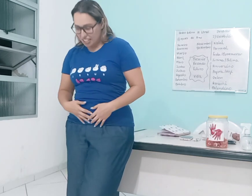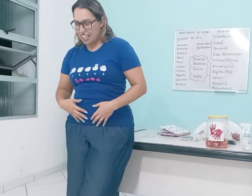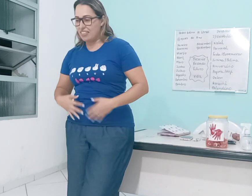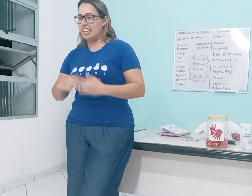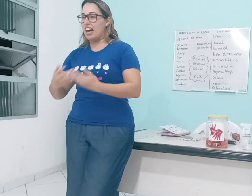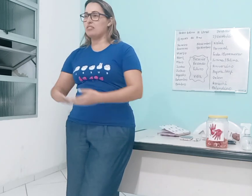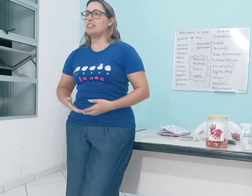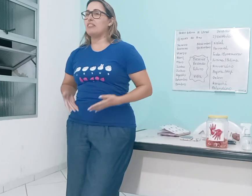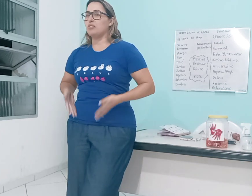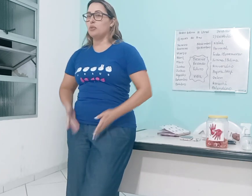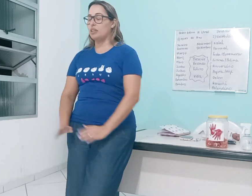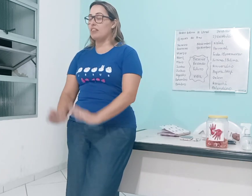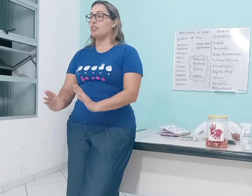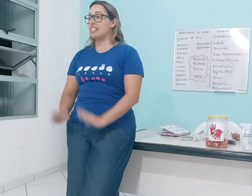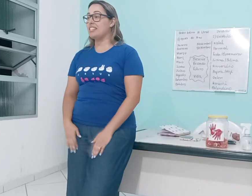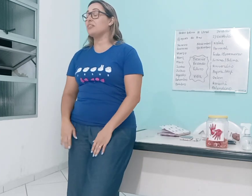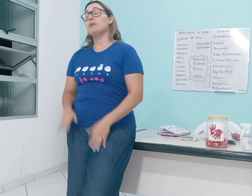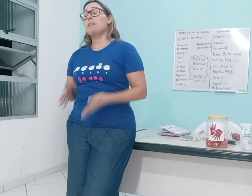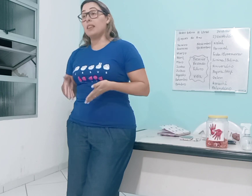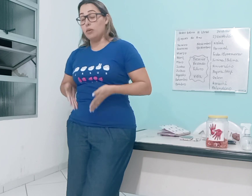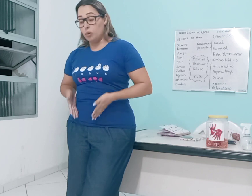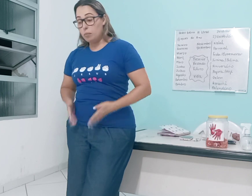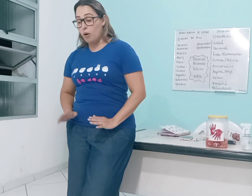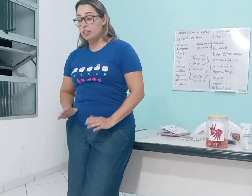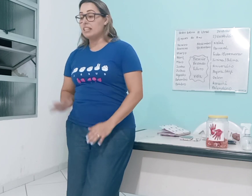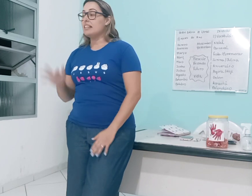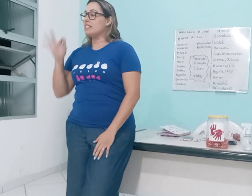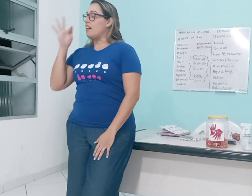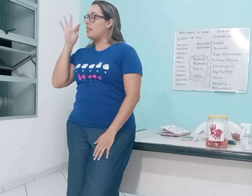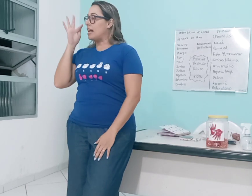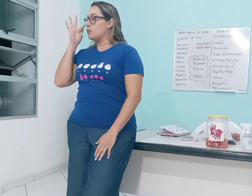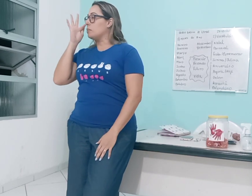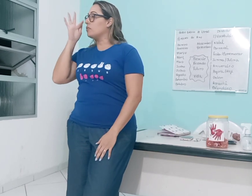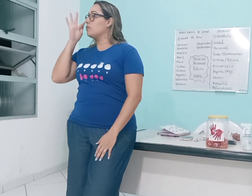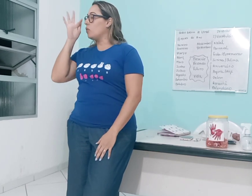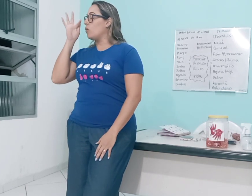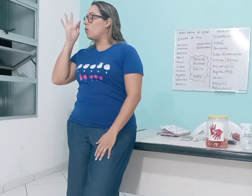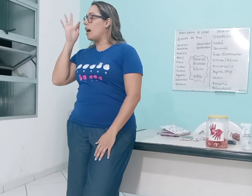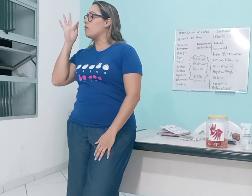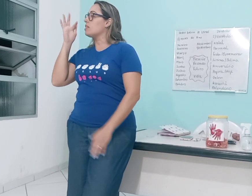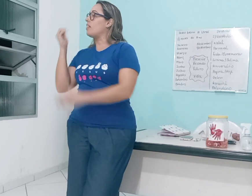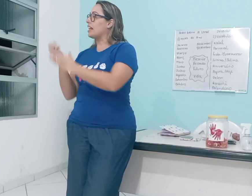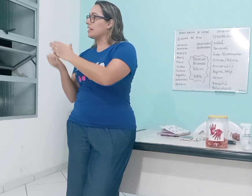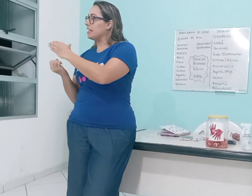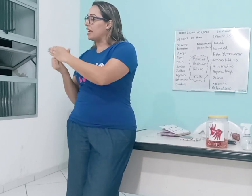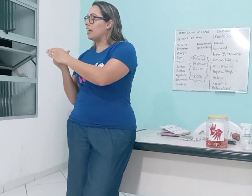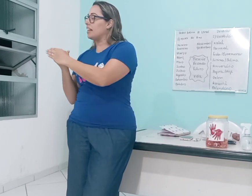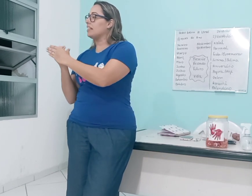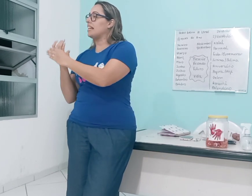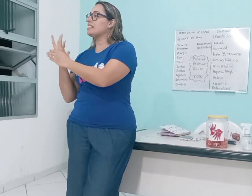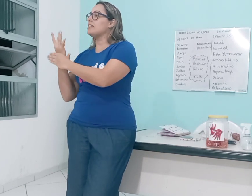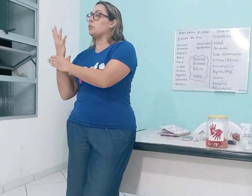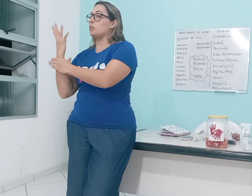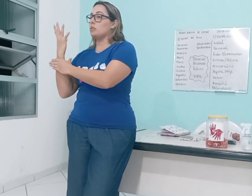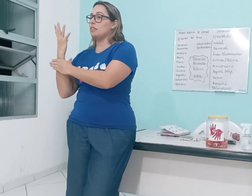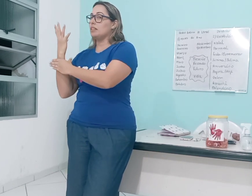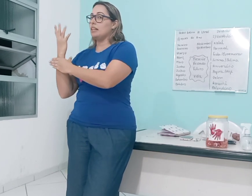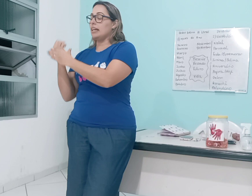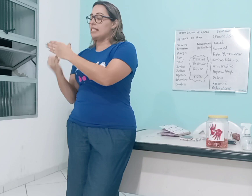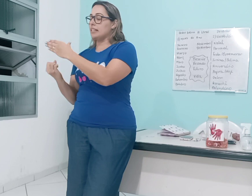estava grávida, a flor nasceu? Então não pode. Você vai falar sobre flor, aí você fala que ela nasceu. Esse aqui é